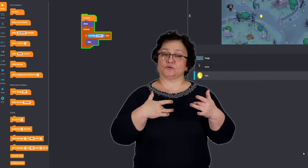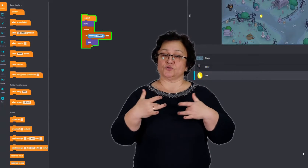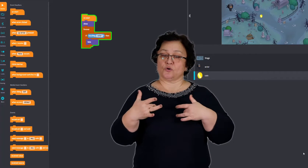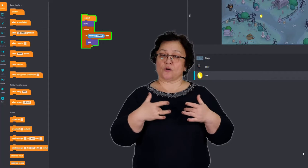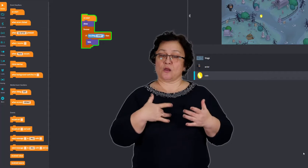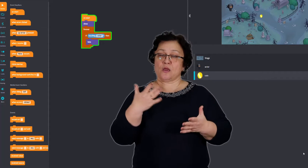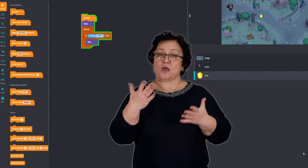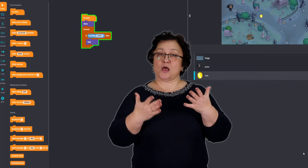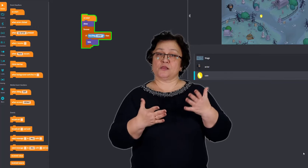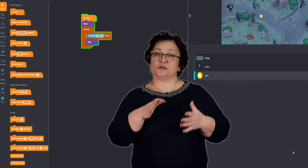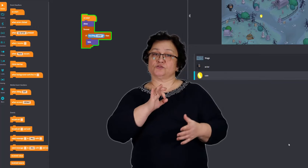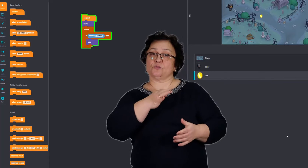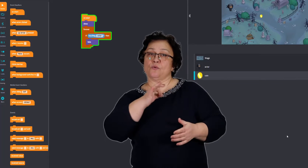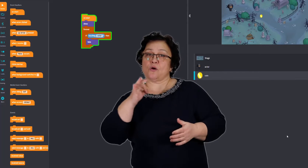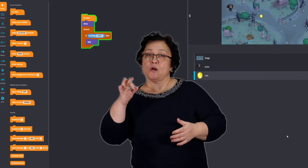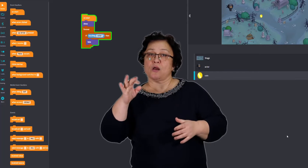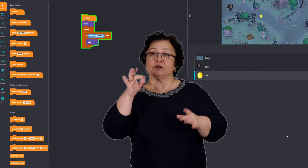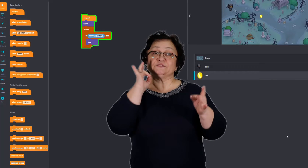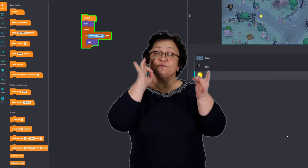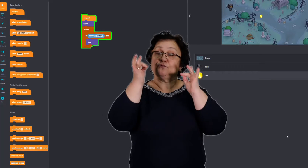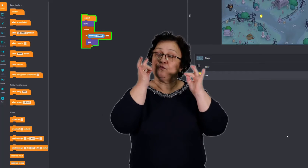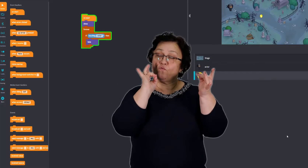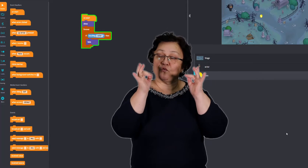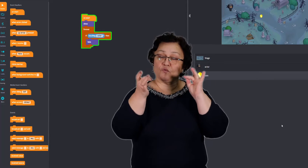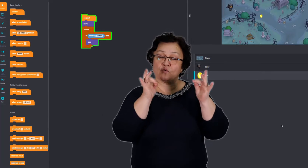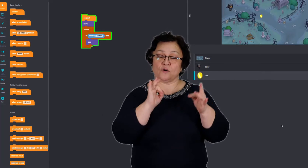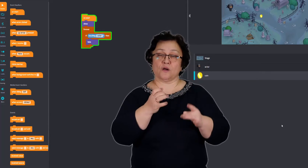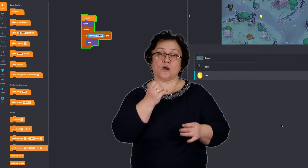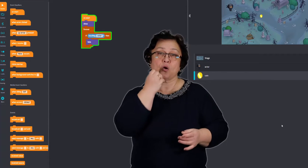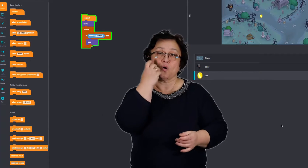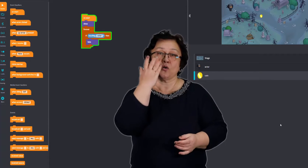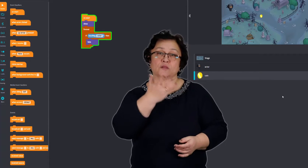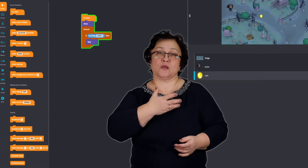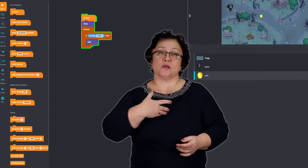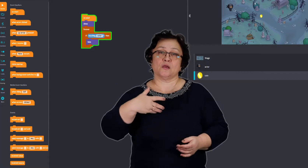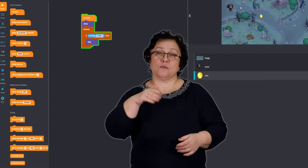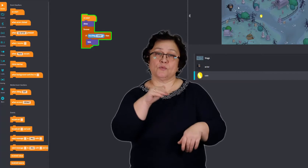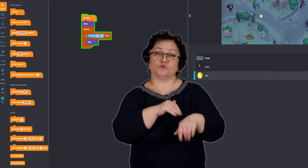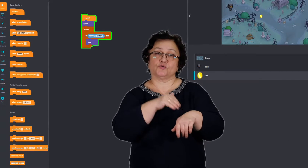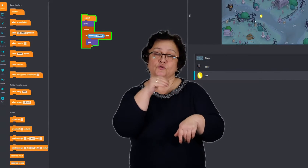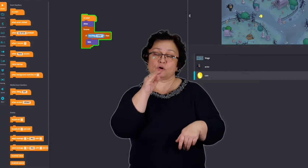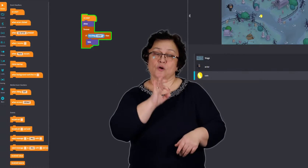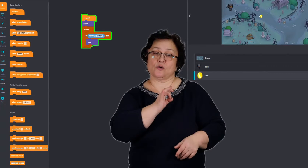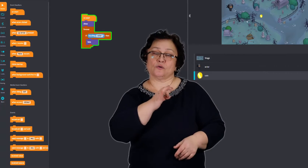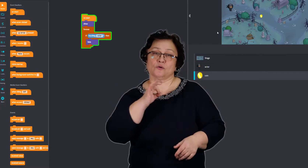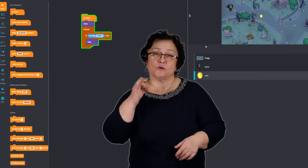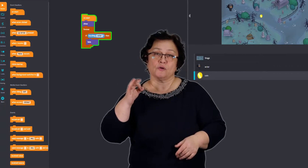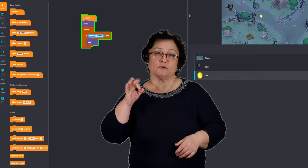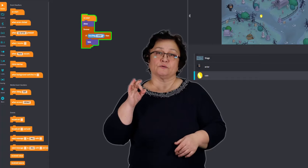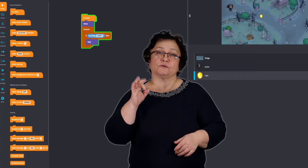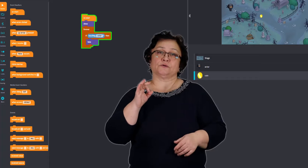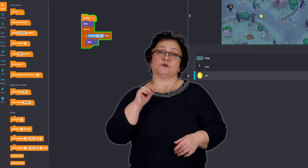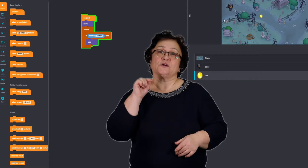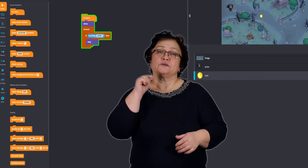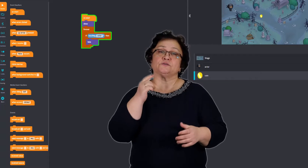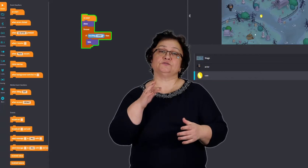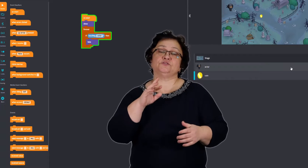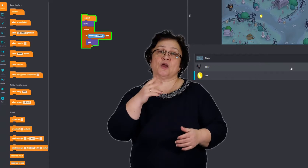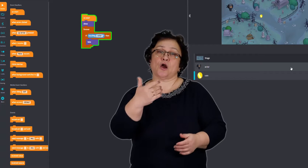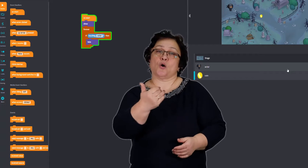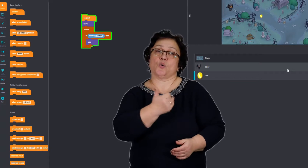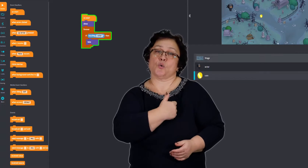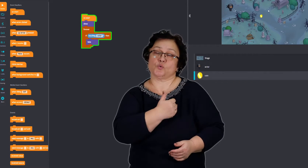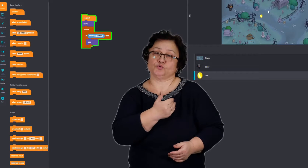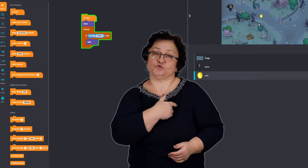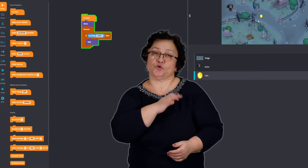актор або наша монетка видавала якийсь звук, коли ми доторкаємося актором до монетки? Я